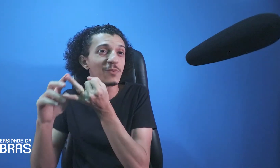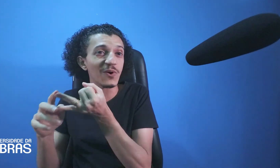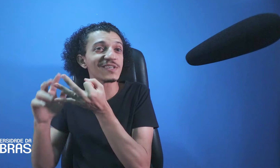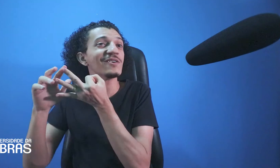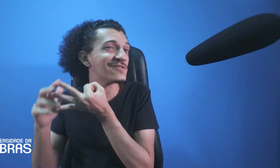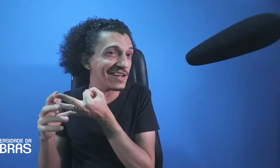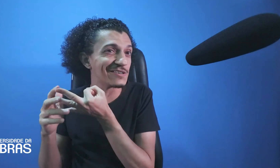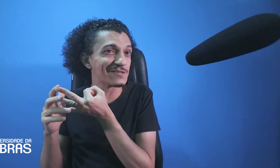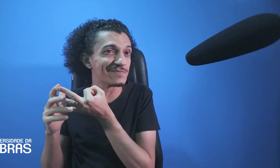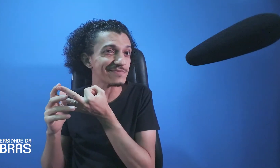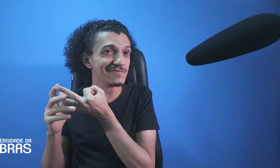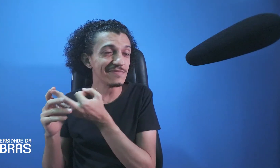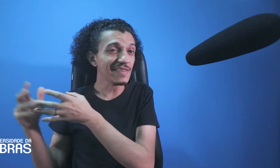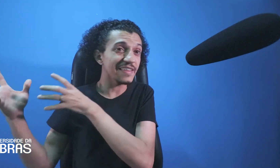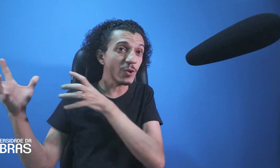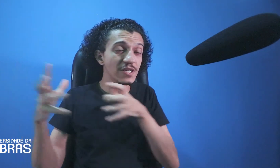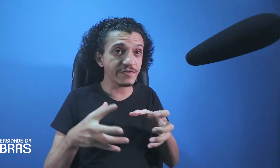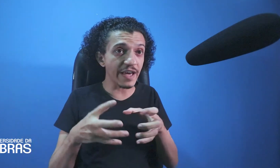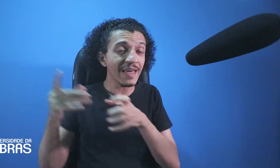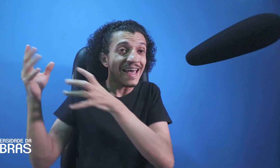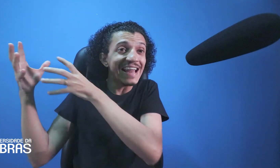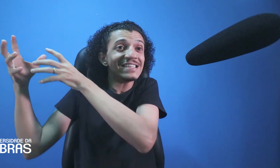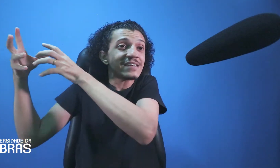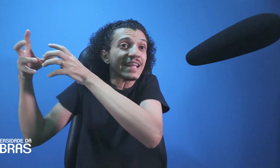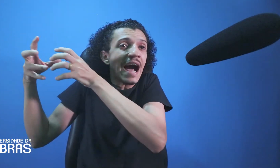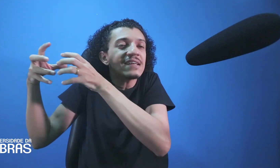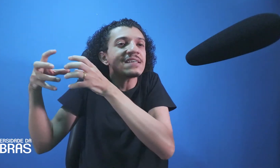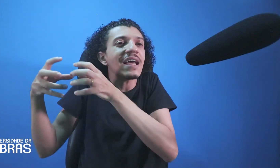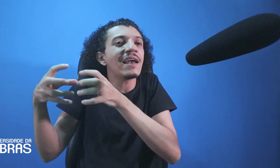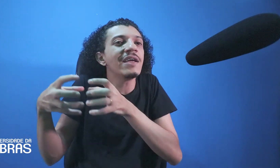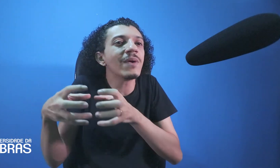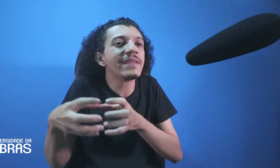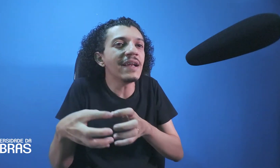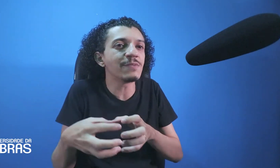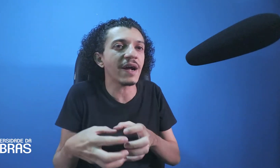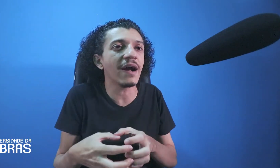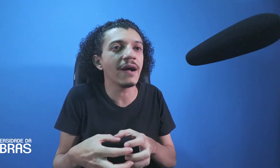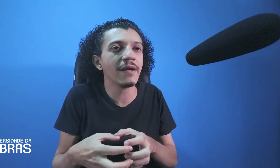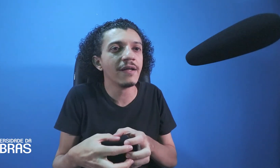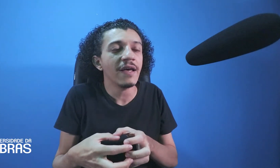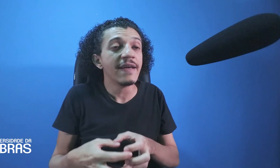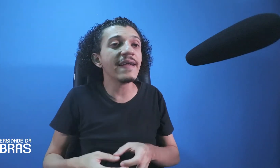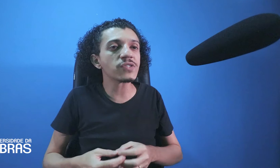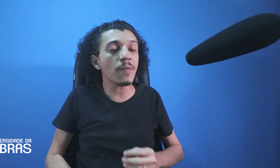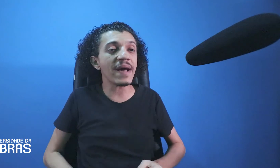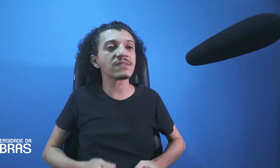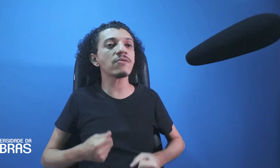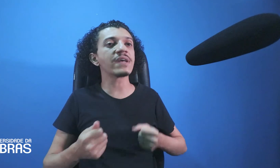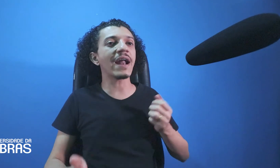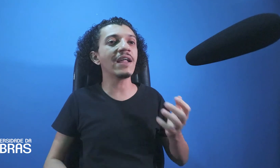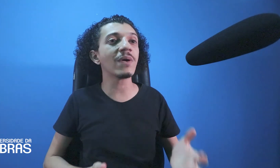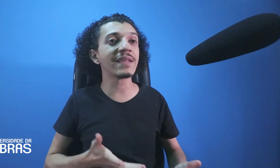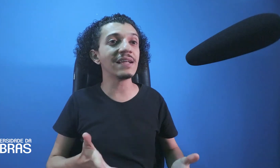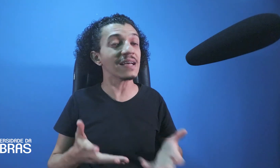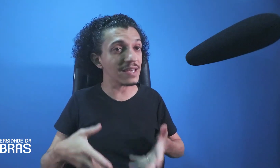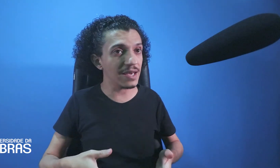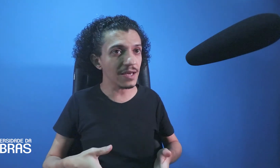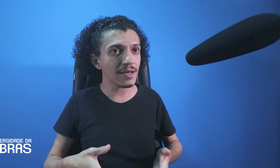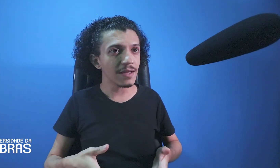esposa e os filhos. Então eles vêm, eles trazem a língua deles para cá. E eles começam a usar a língua deles aqui,